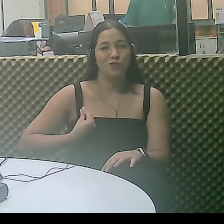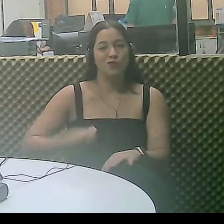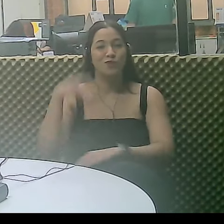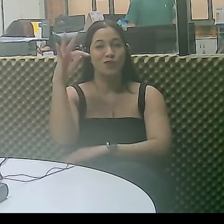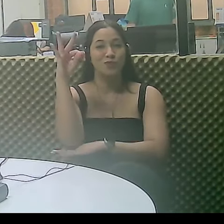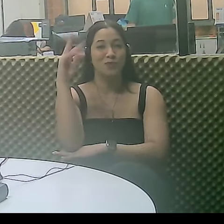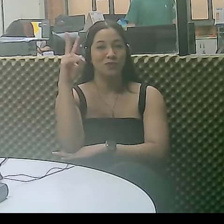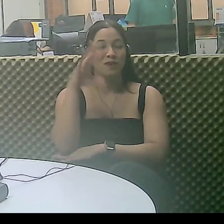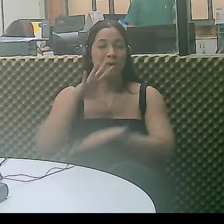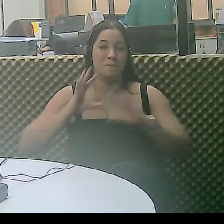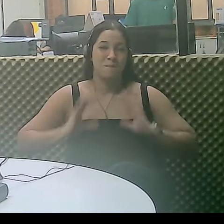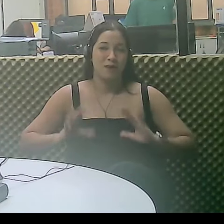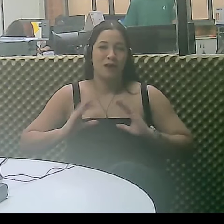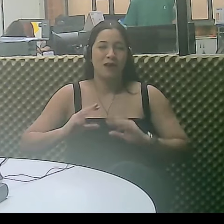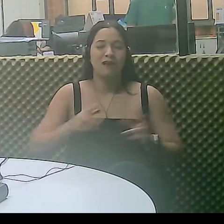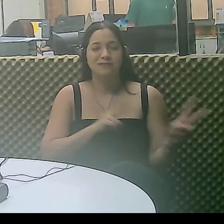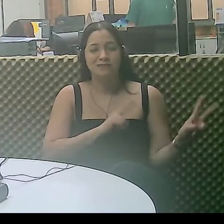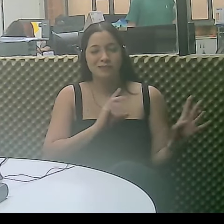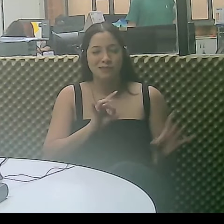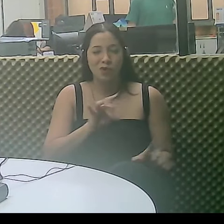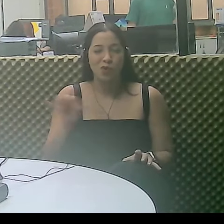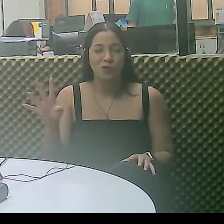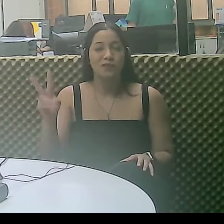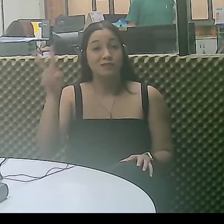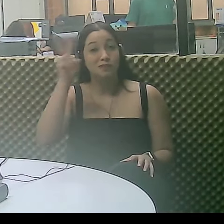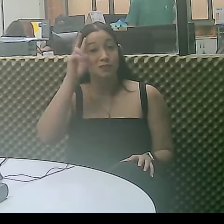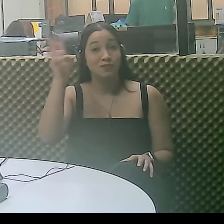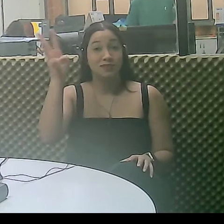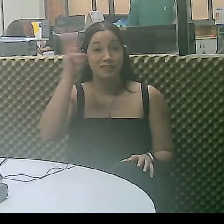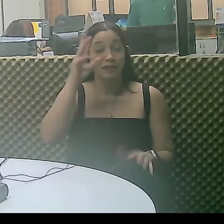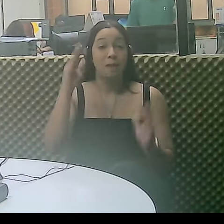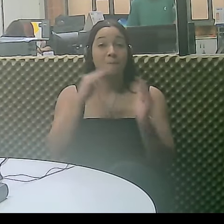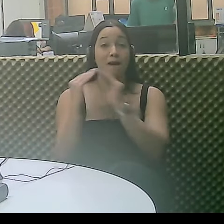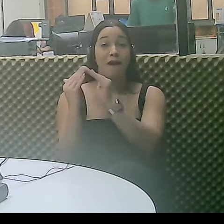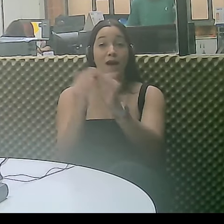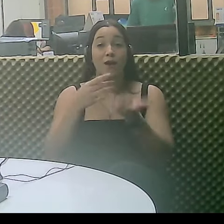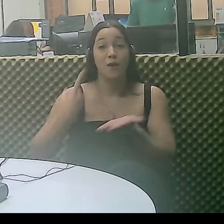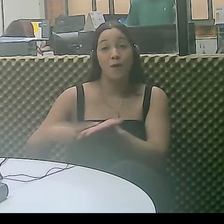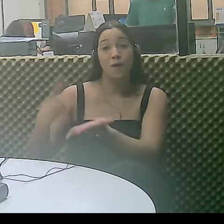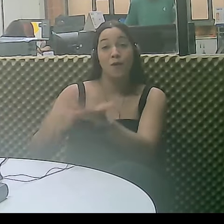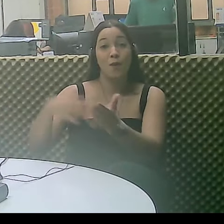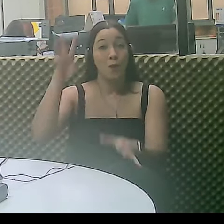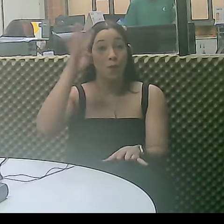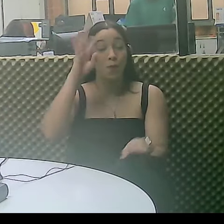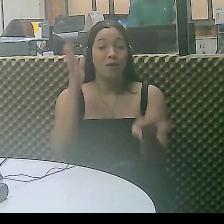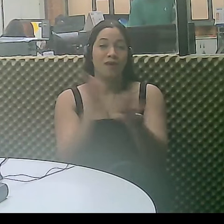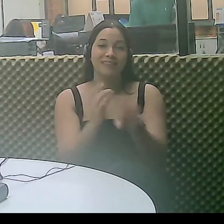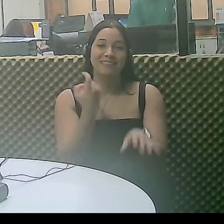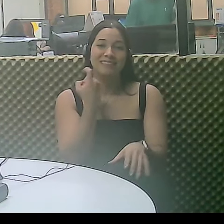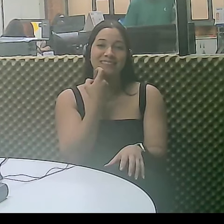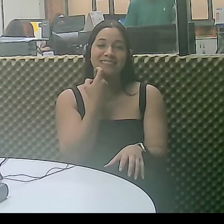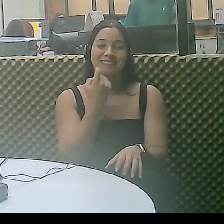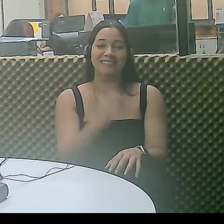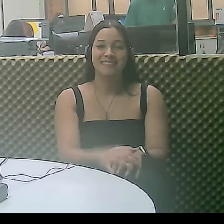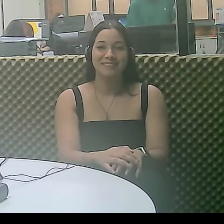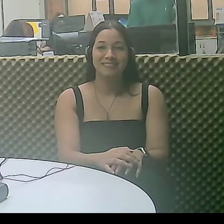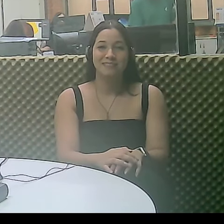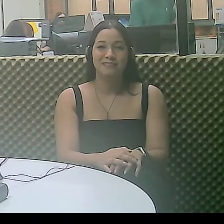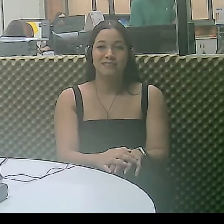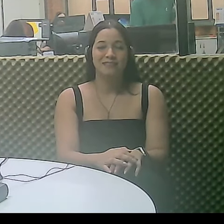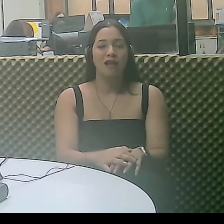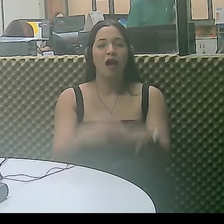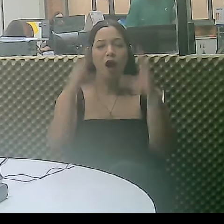Praça Tubal Vilela todas as segundas e terças-feiras e nos bairros programados de quarta a sexta-feira. Para a